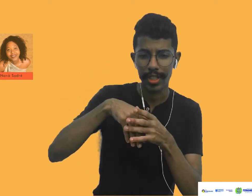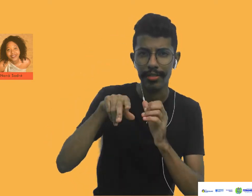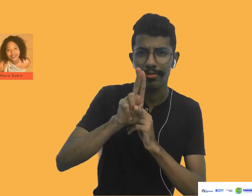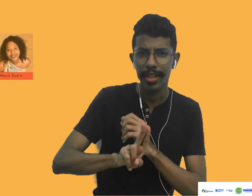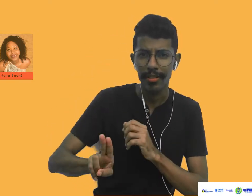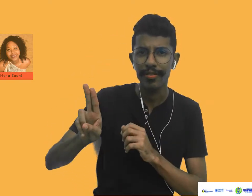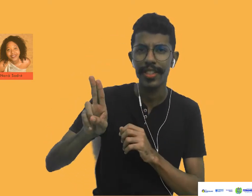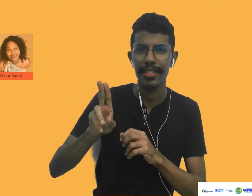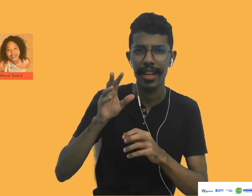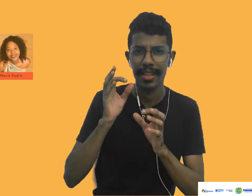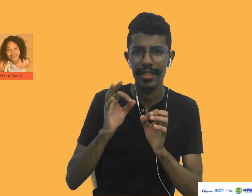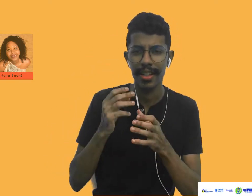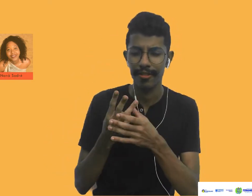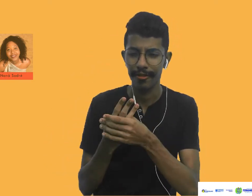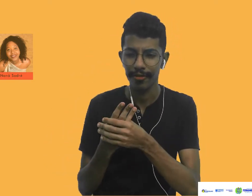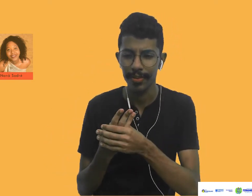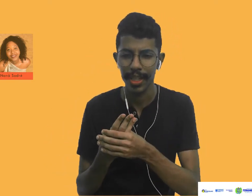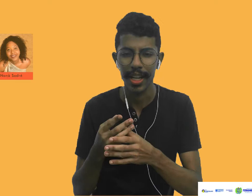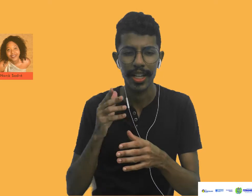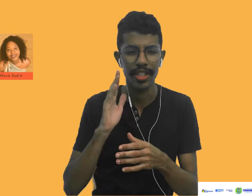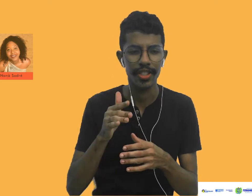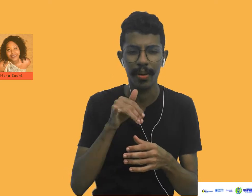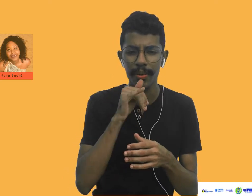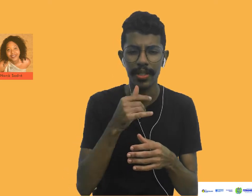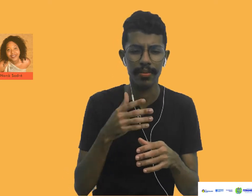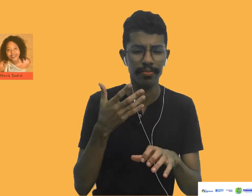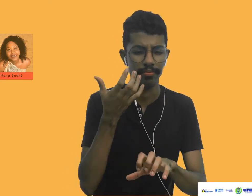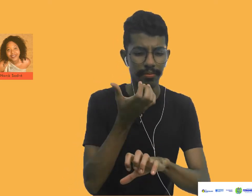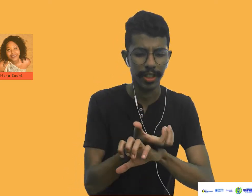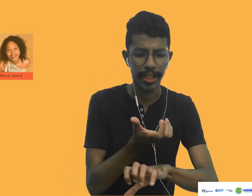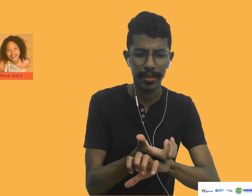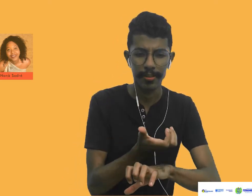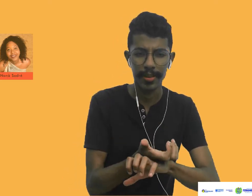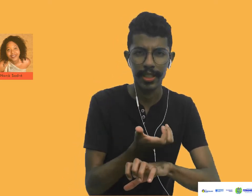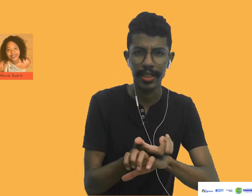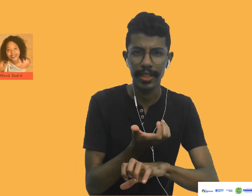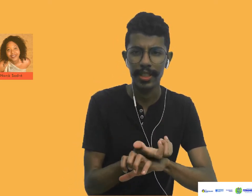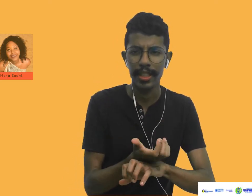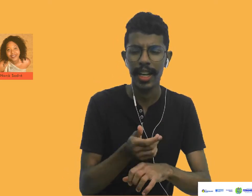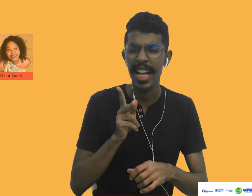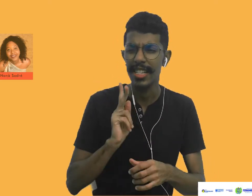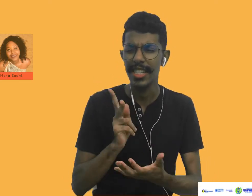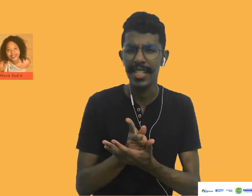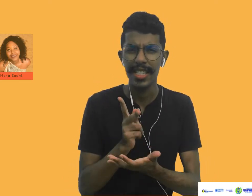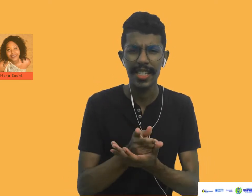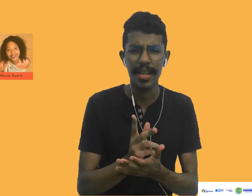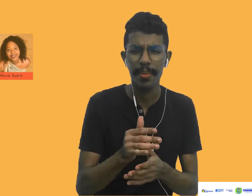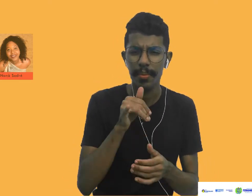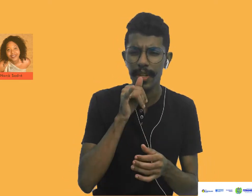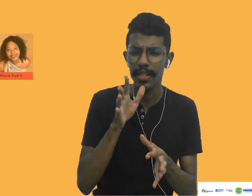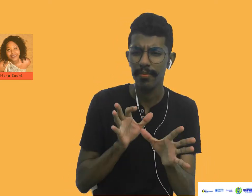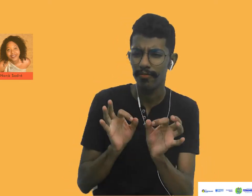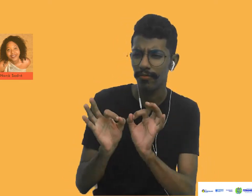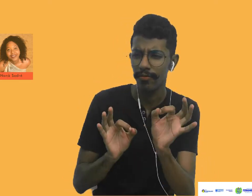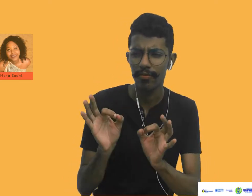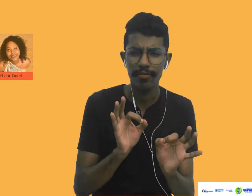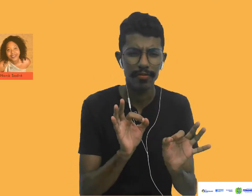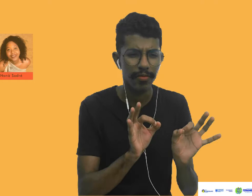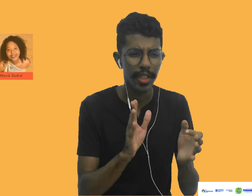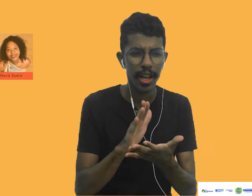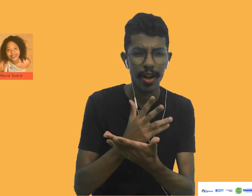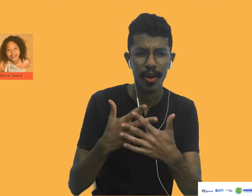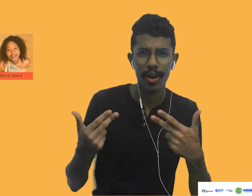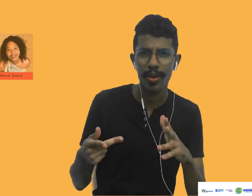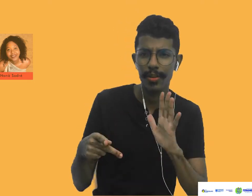já com dentro das finalizações de cadeiras, estava sempre fazendo alguma coisinha com luz, ali